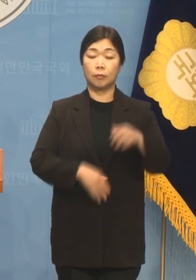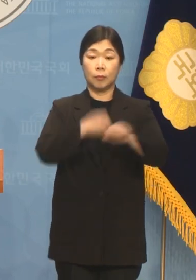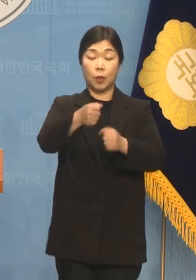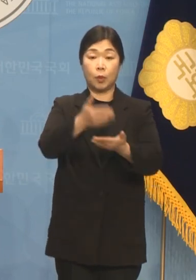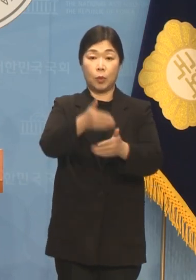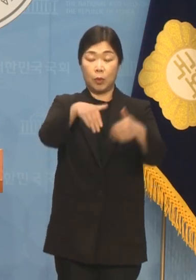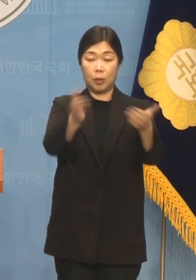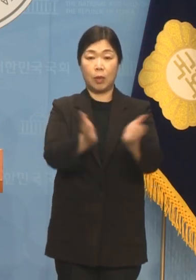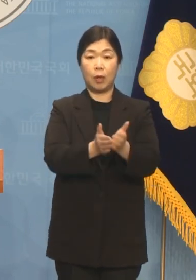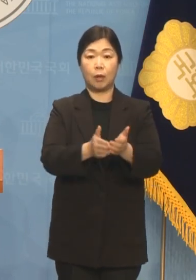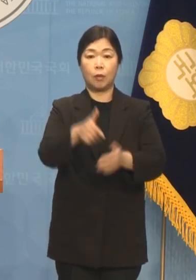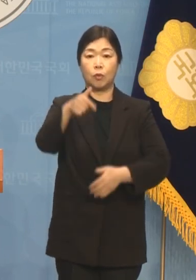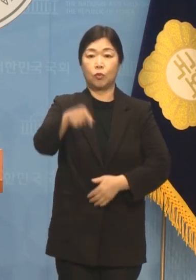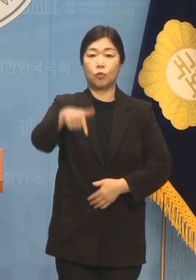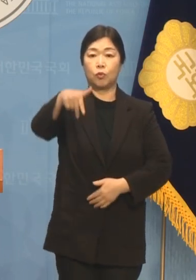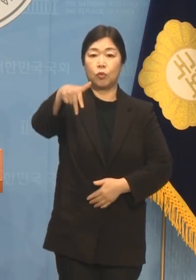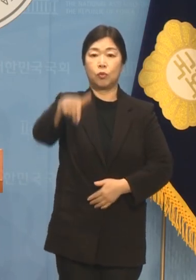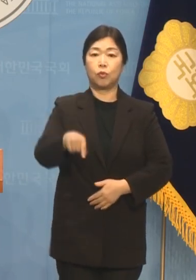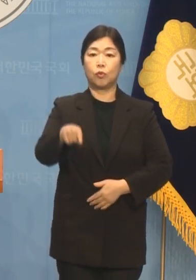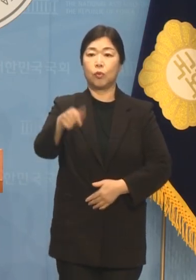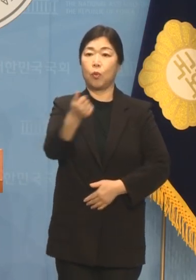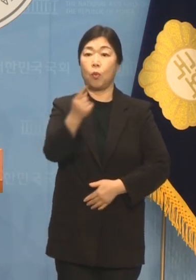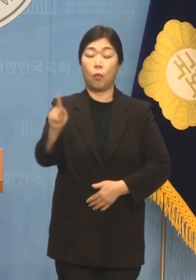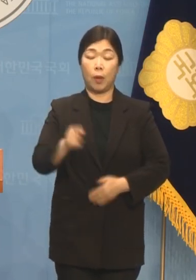자유통일당 구주화 대변인입니다.